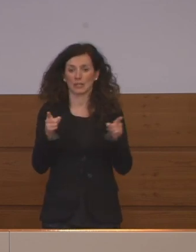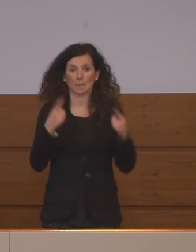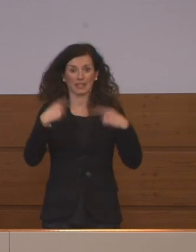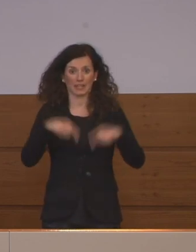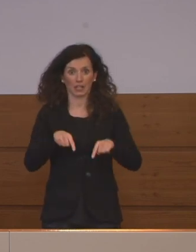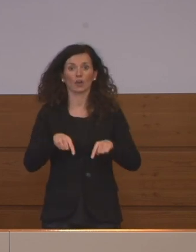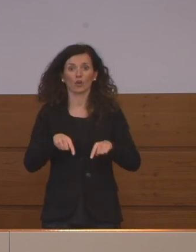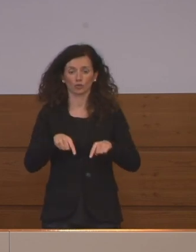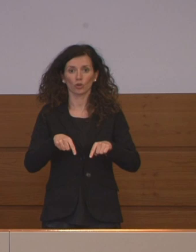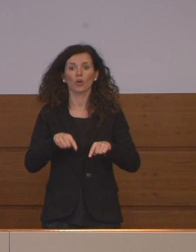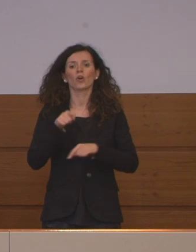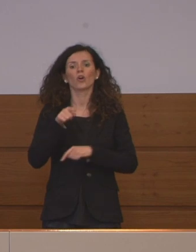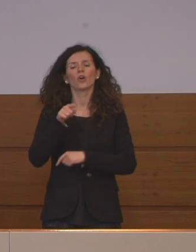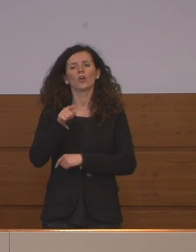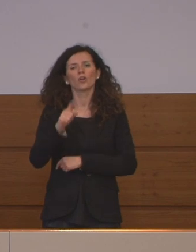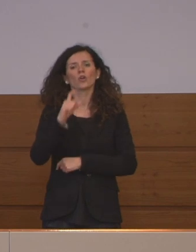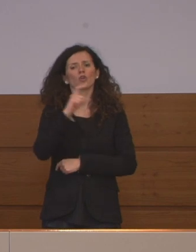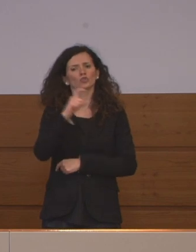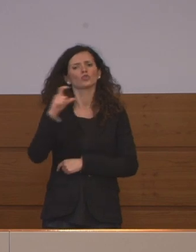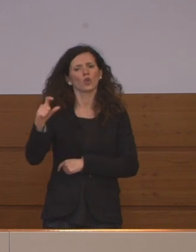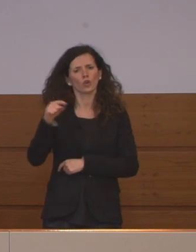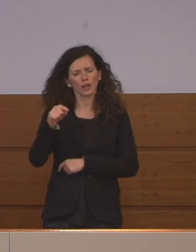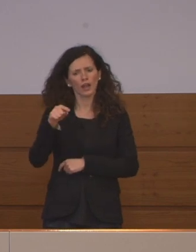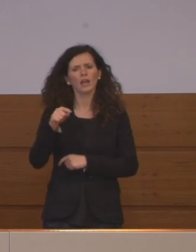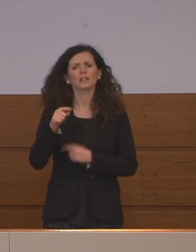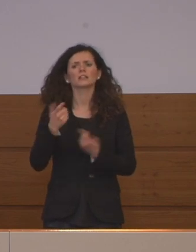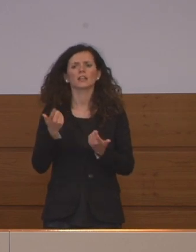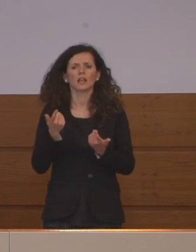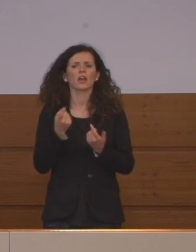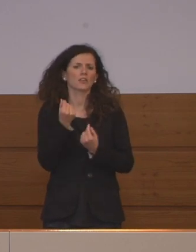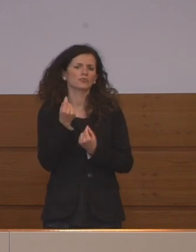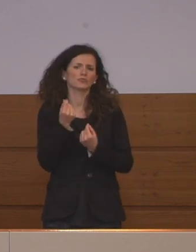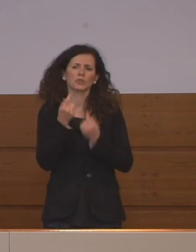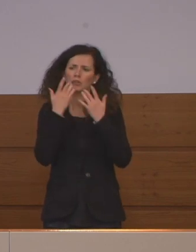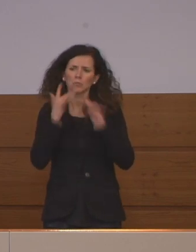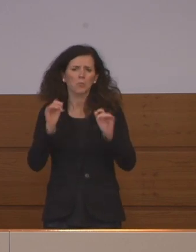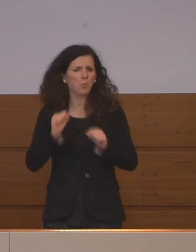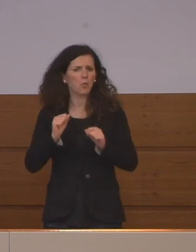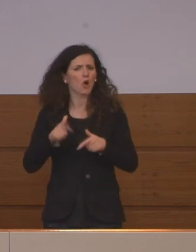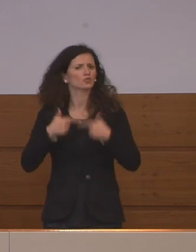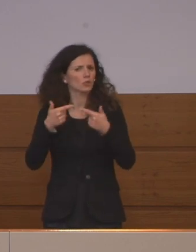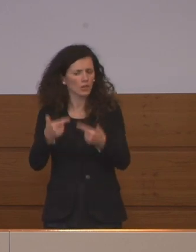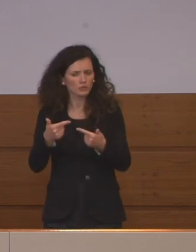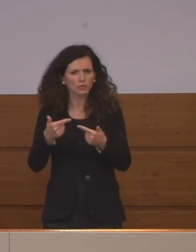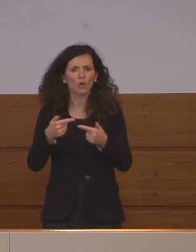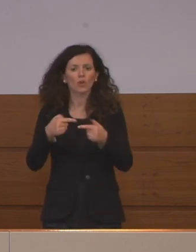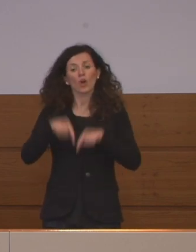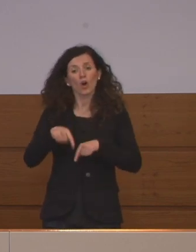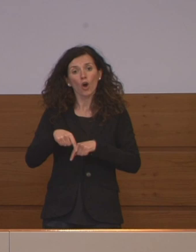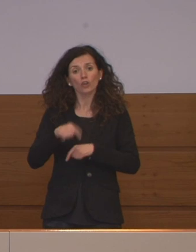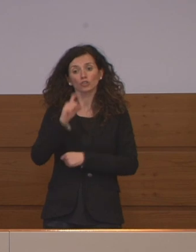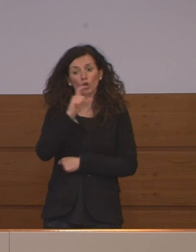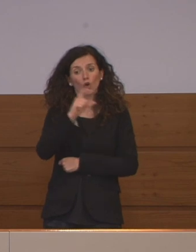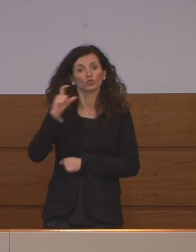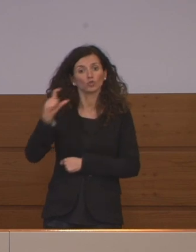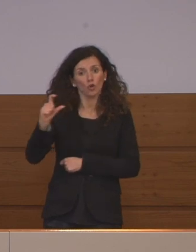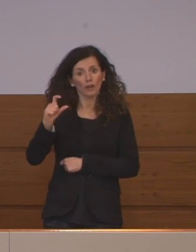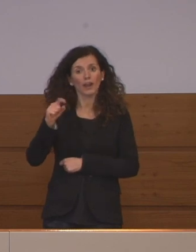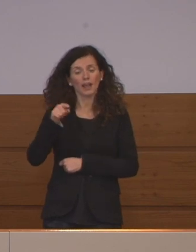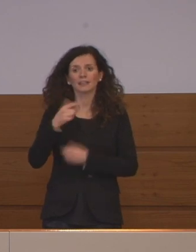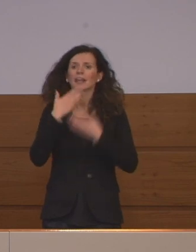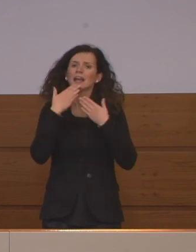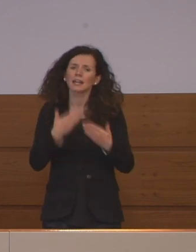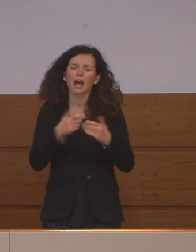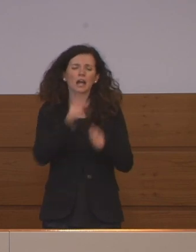da una cifra rilevante ad oggi sono disponibili sul nostro conto corrente grazie al